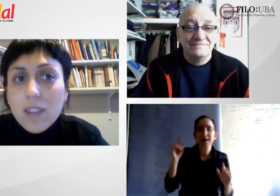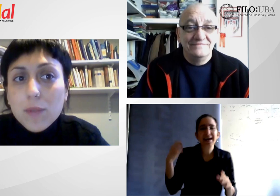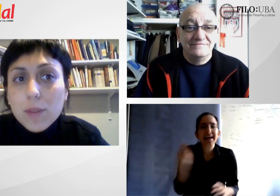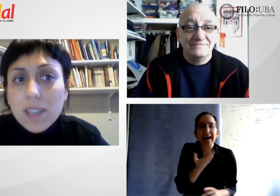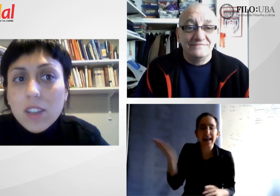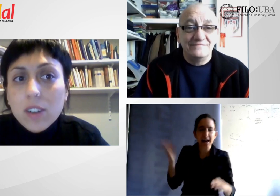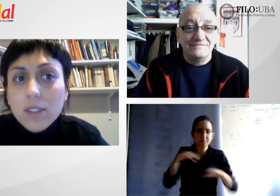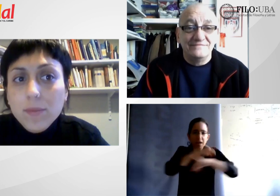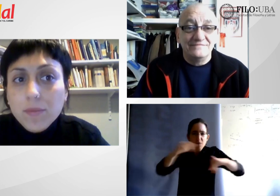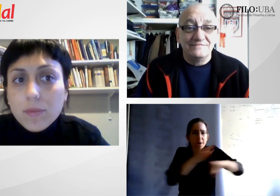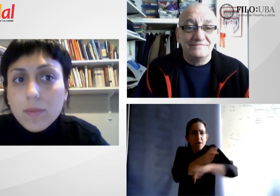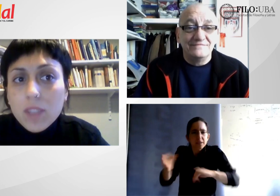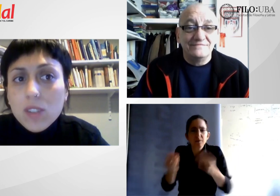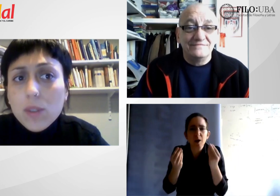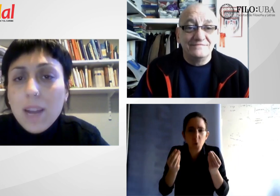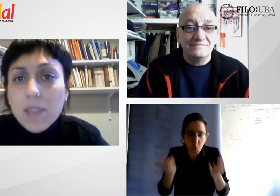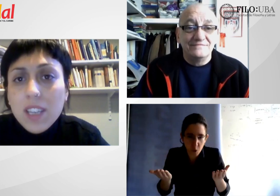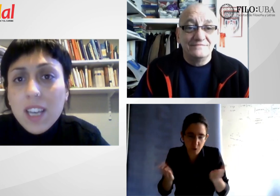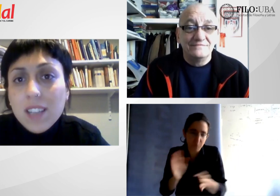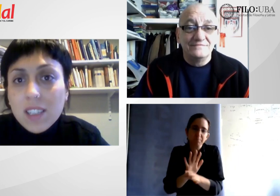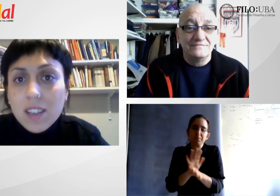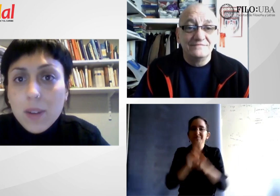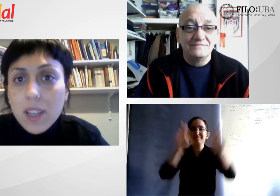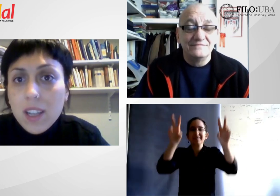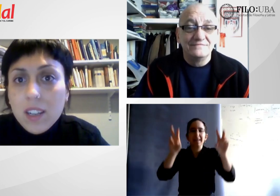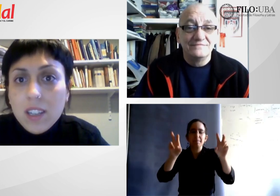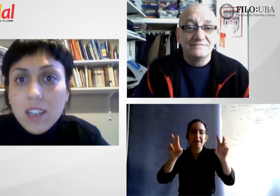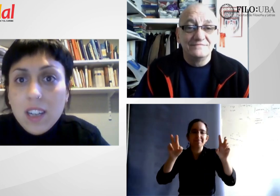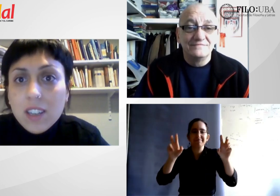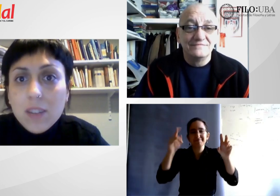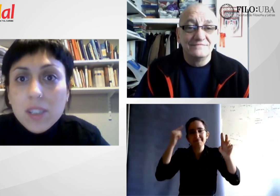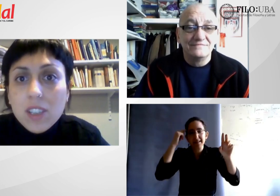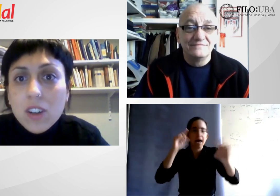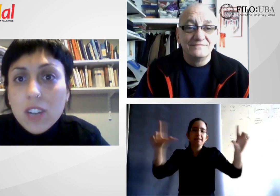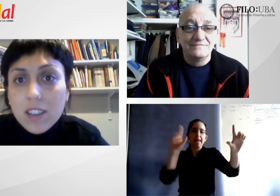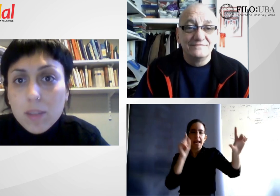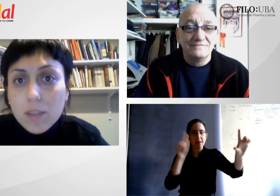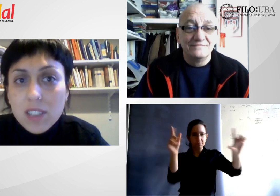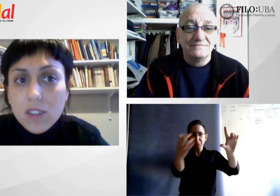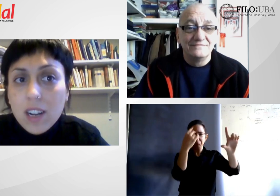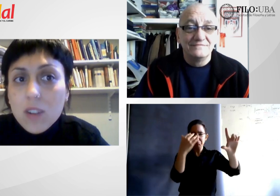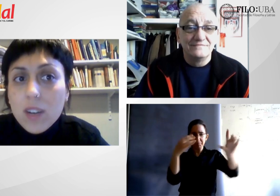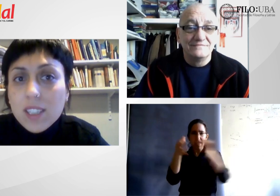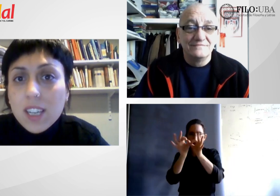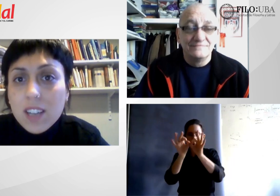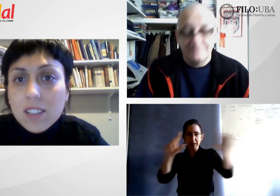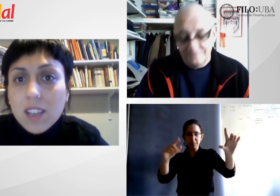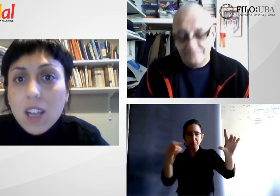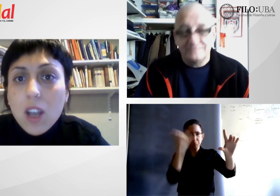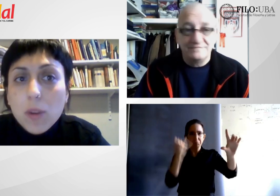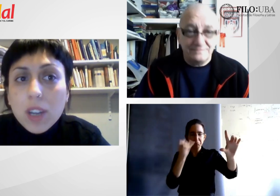acceso a la información sobre las medidas es a través de la televisión y la interpretación de la lengua de